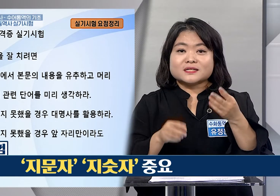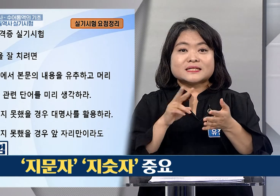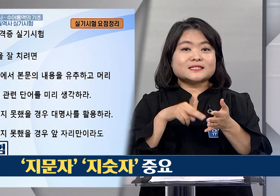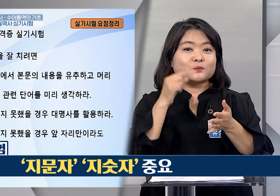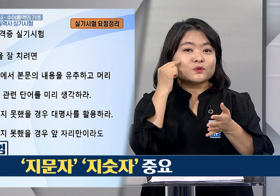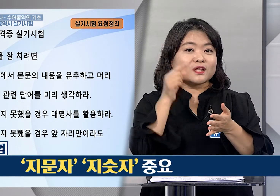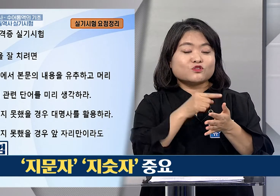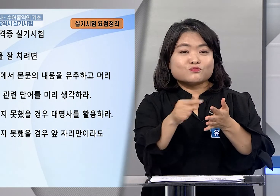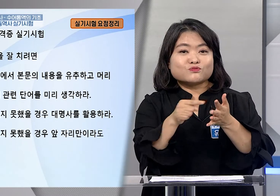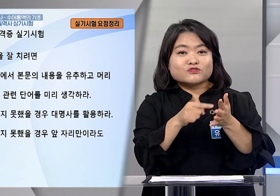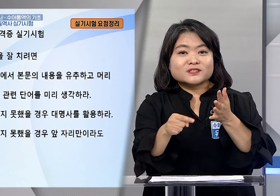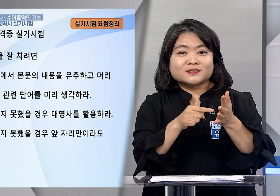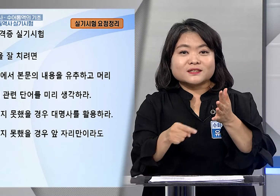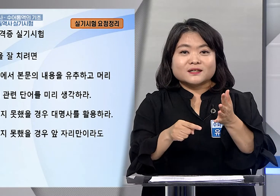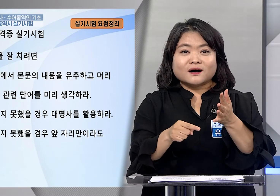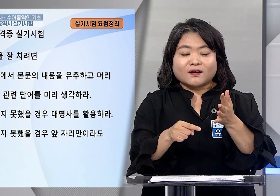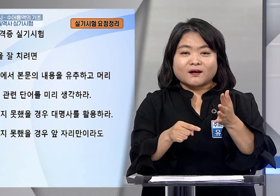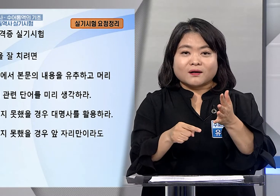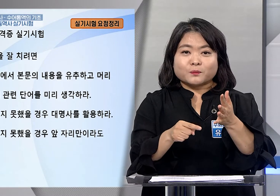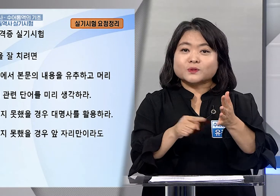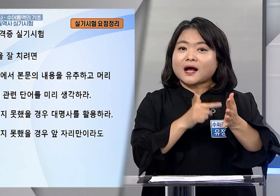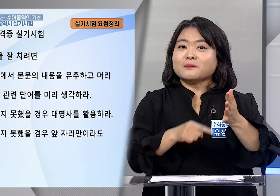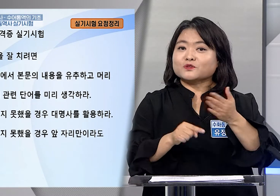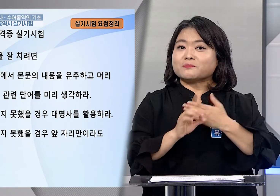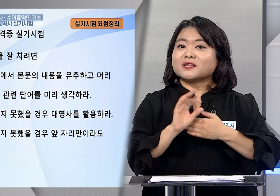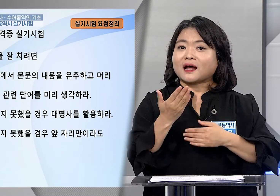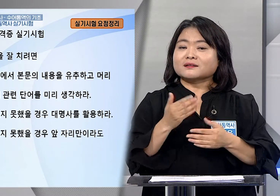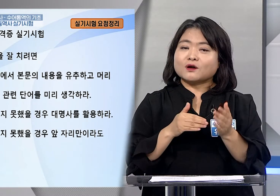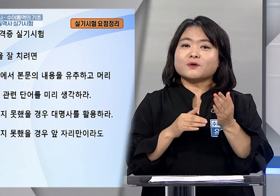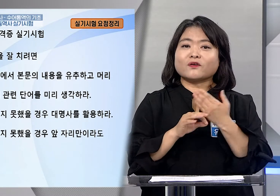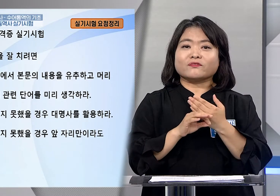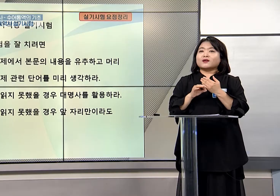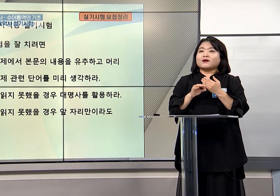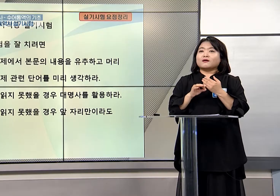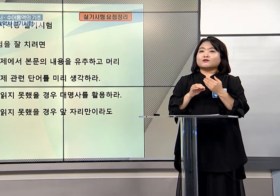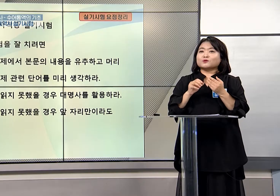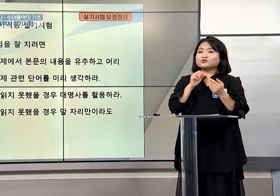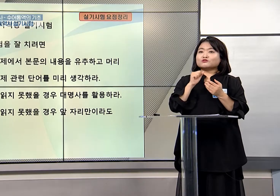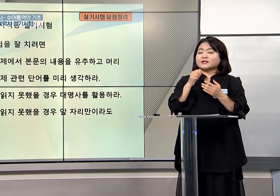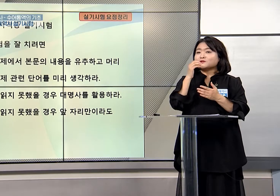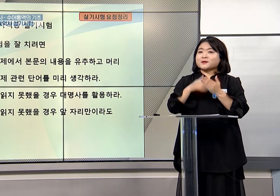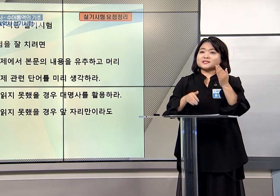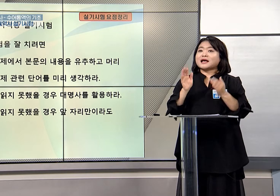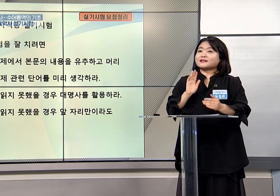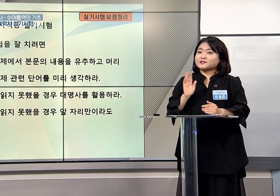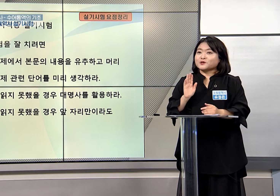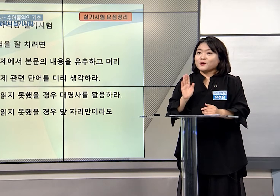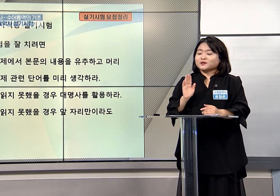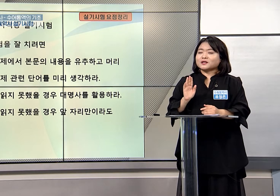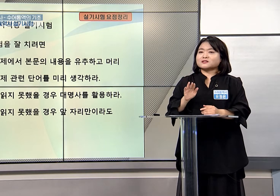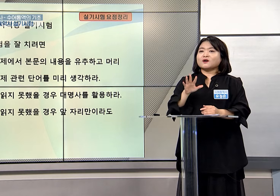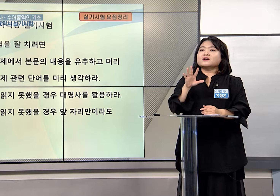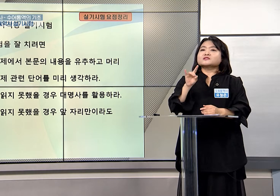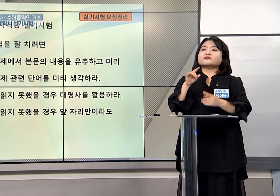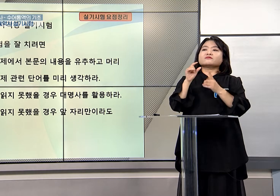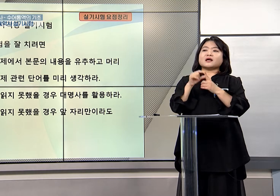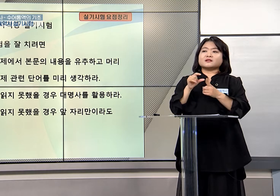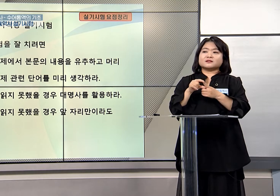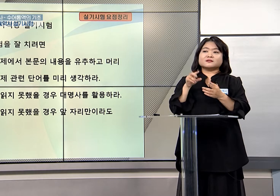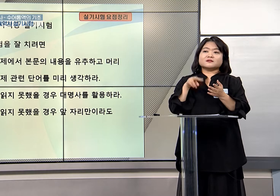읽지 못한 뒷부분을 보상하면 됩니다. 그러면 점수를 완전히 빼지는 않겠죠. 그렇게 해서 첫 단위를